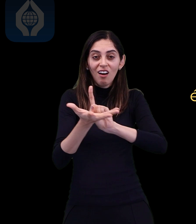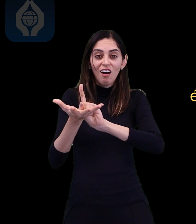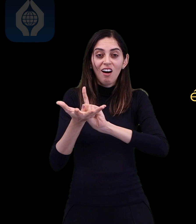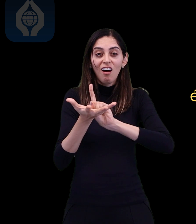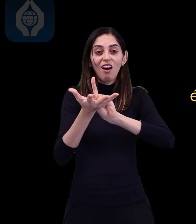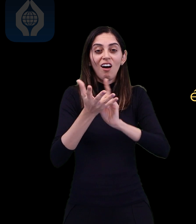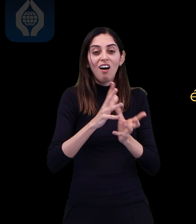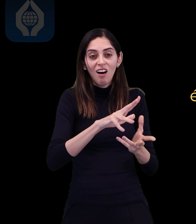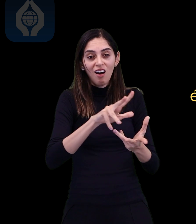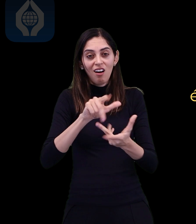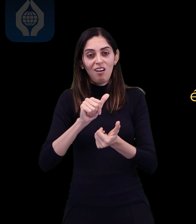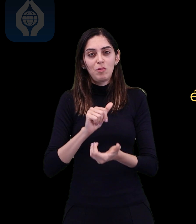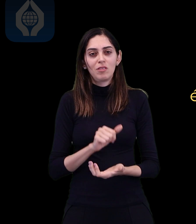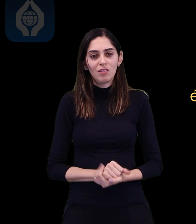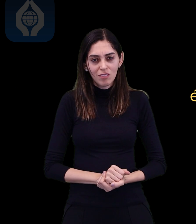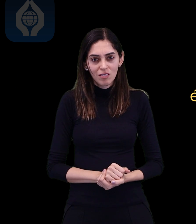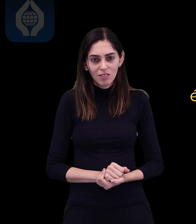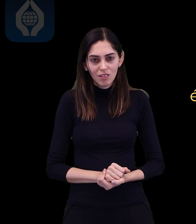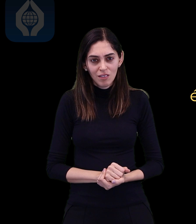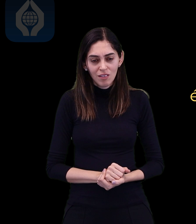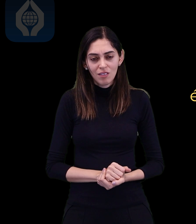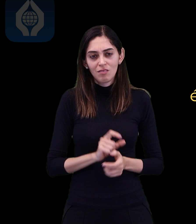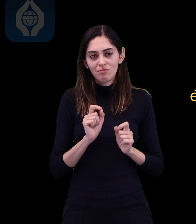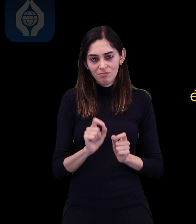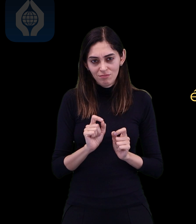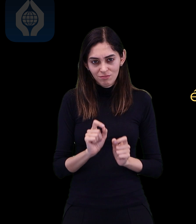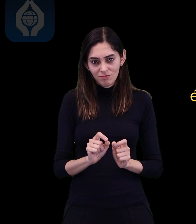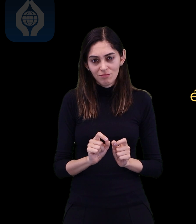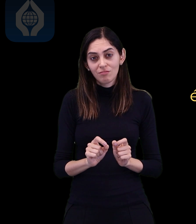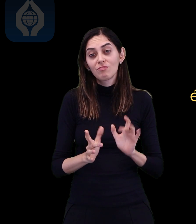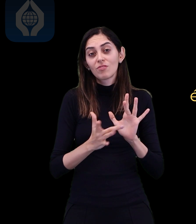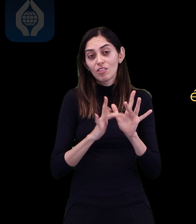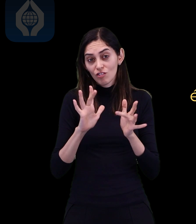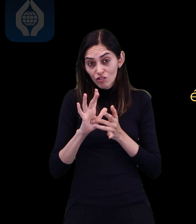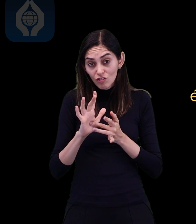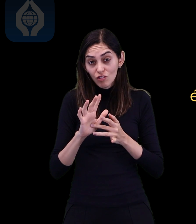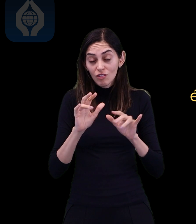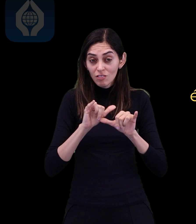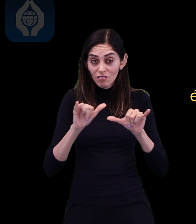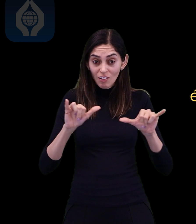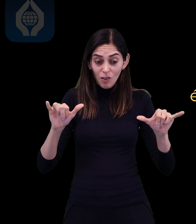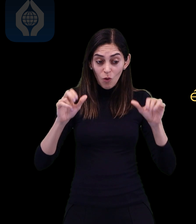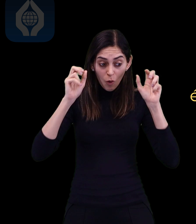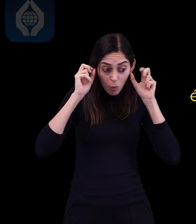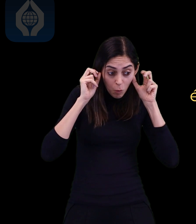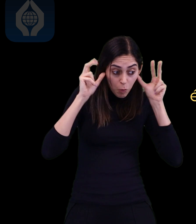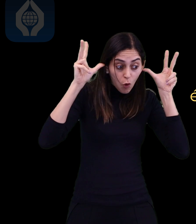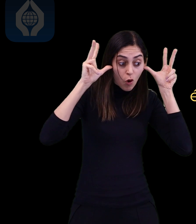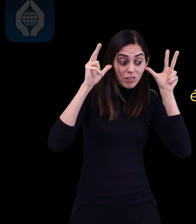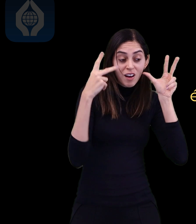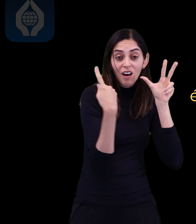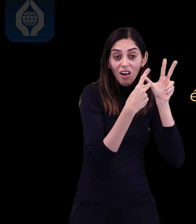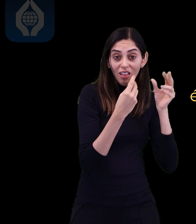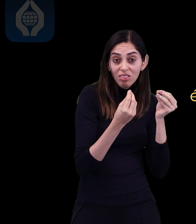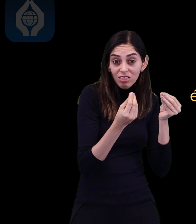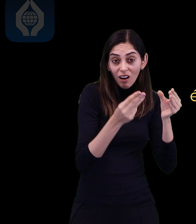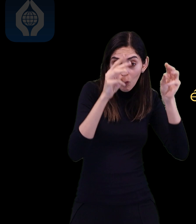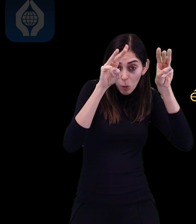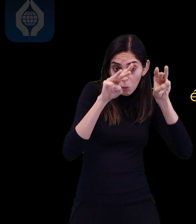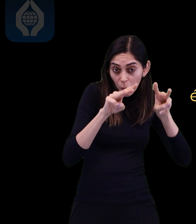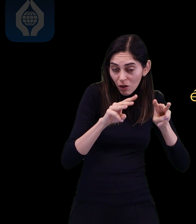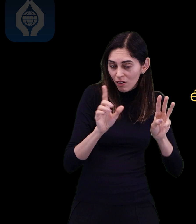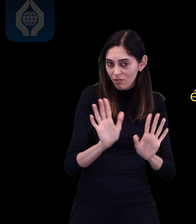mundo. Jesus lhes disse que foi seu pai e não Moisés quem deram maná aos